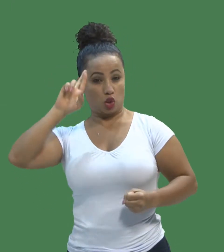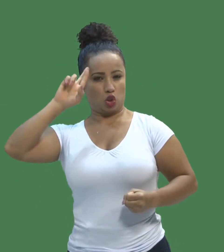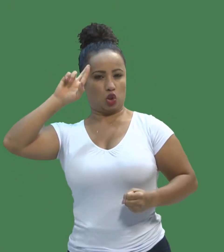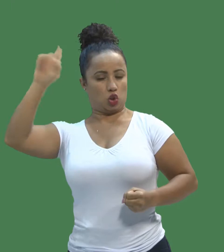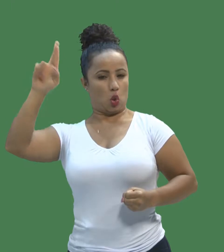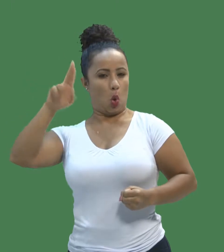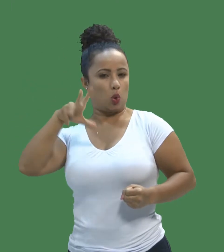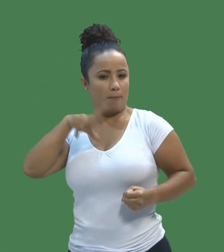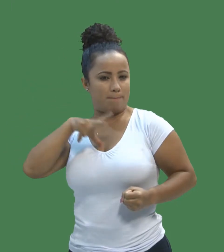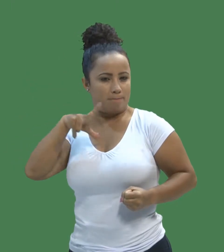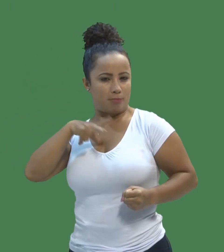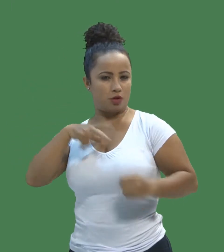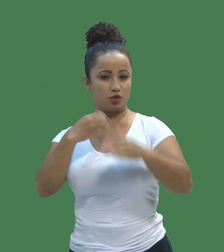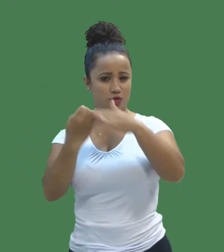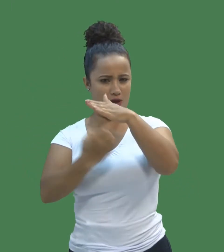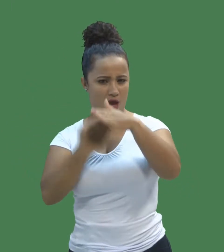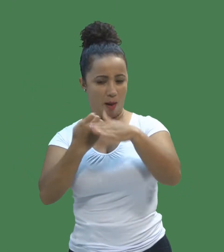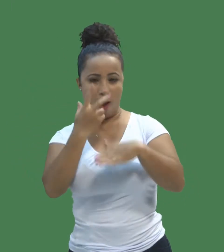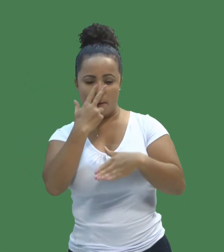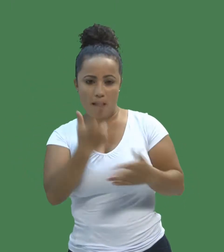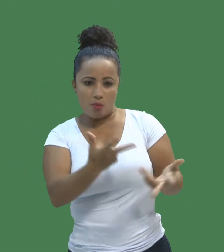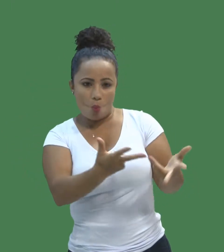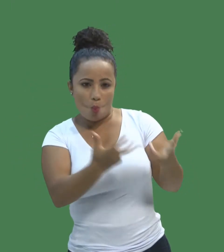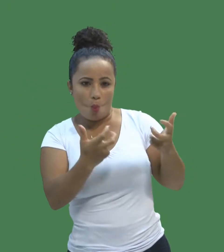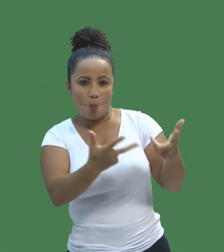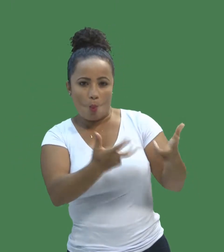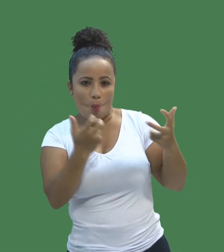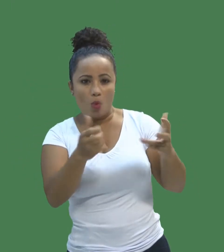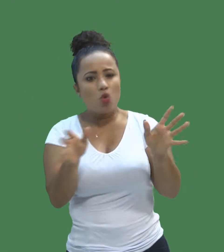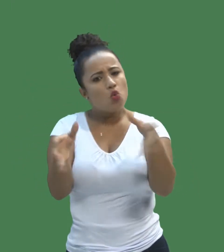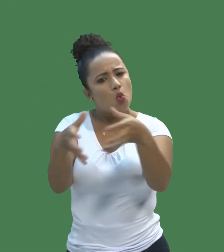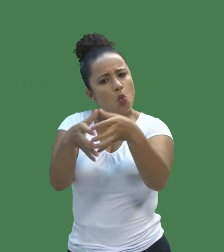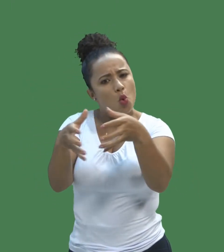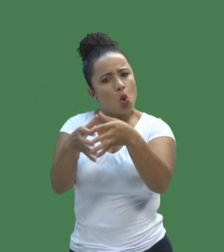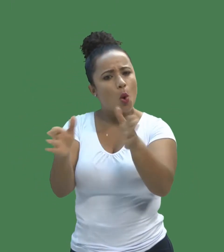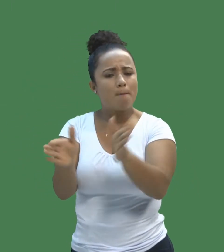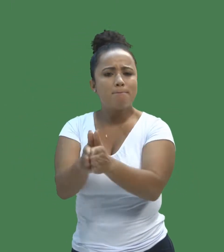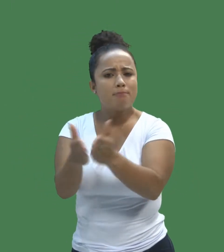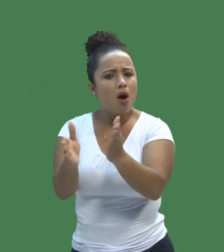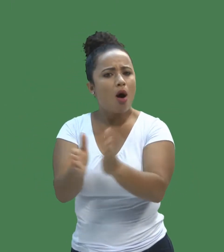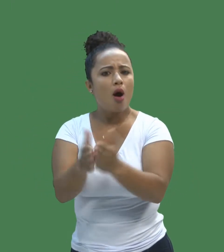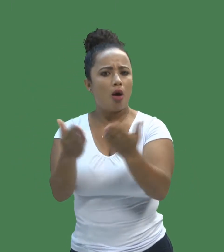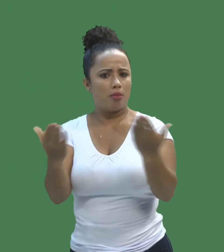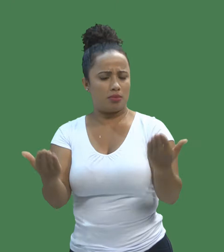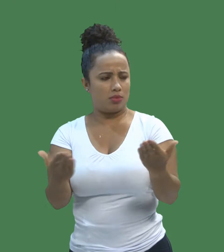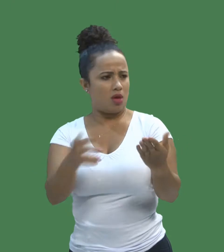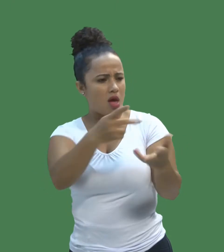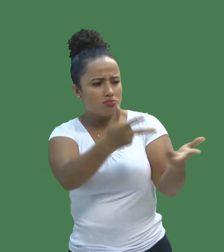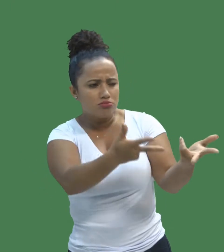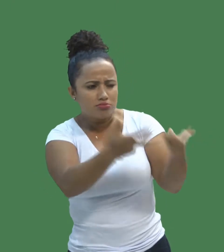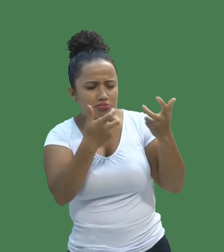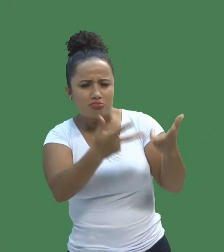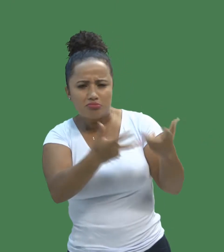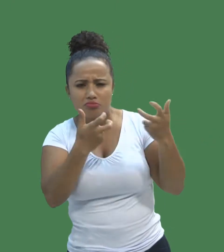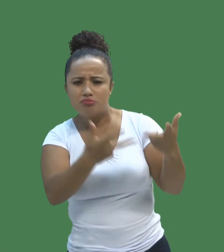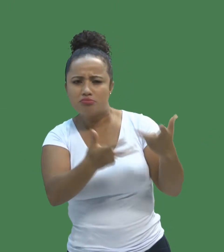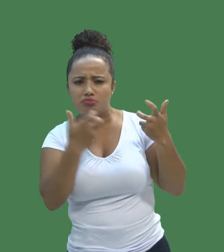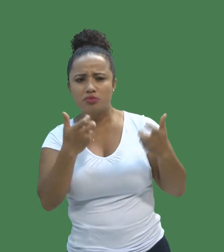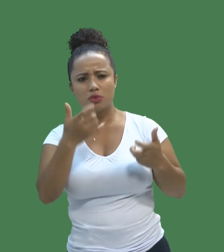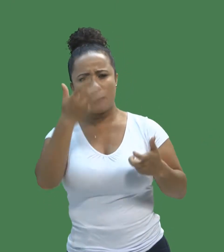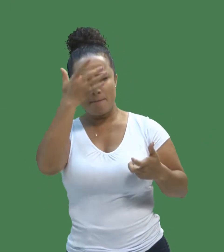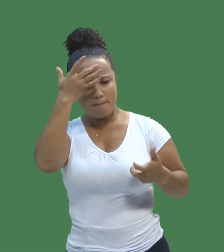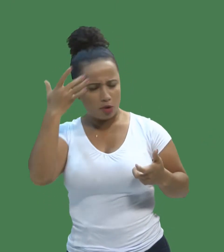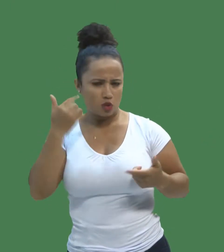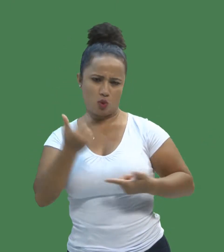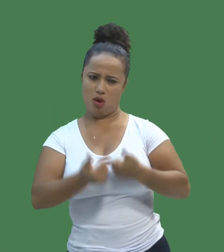que não era dona dos meios de produção, ou seja, os trabalhadores. Ao mesmo